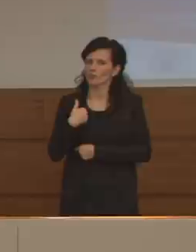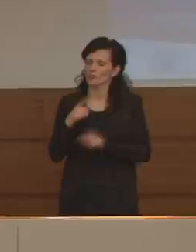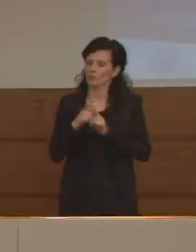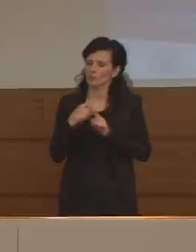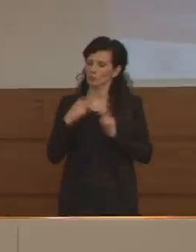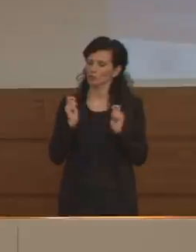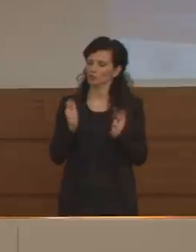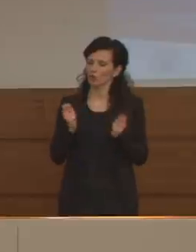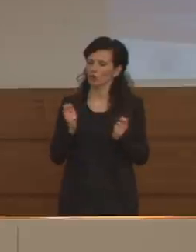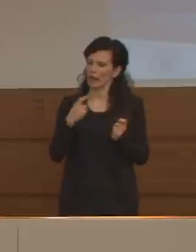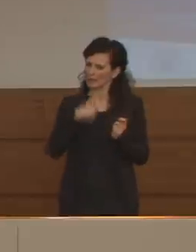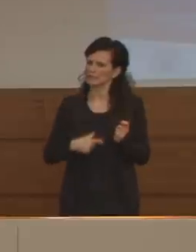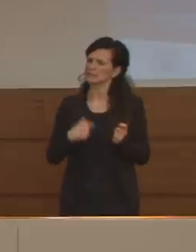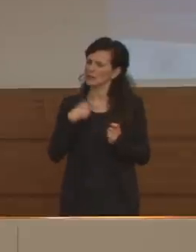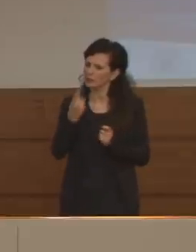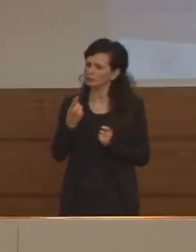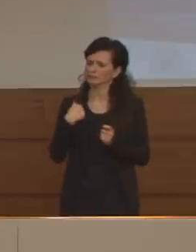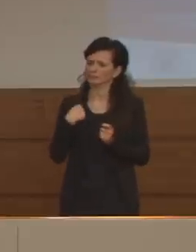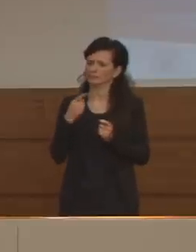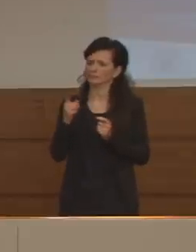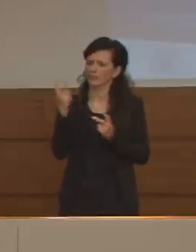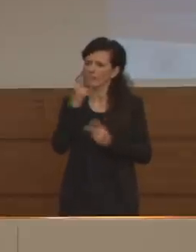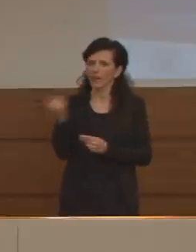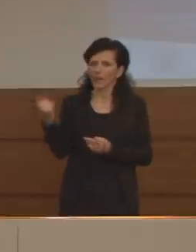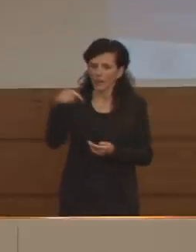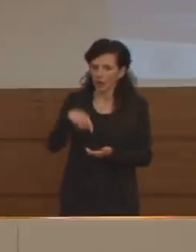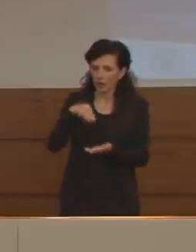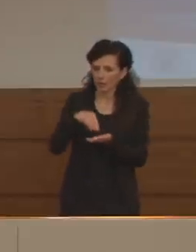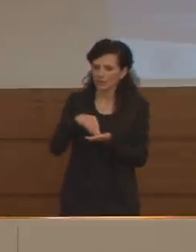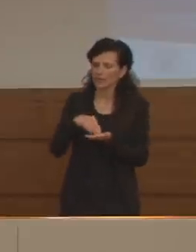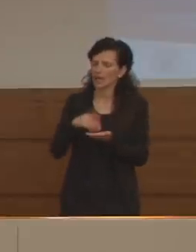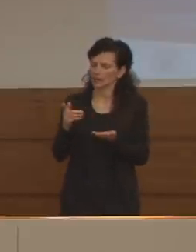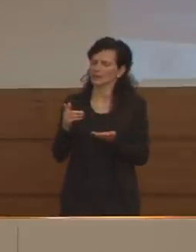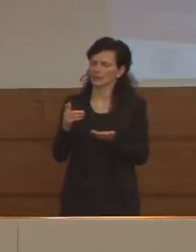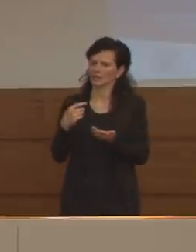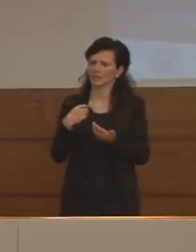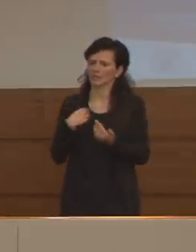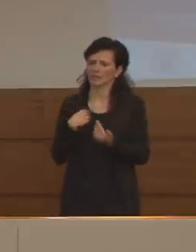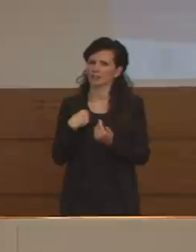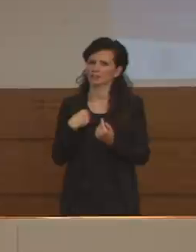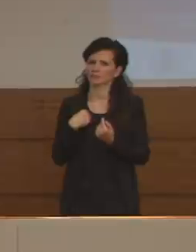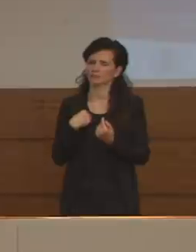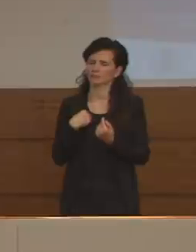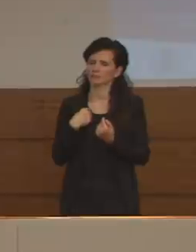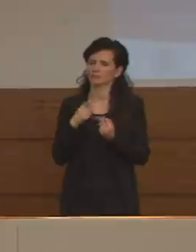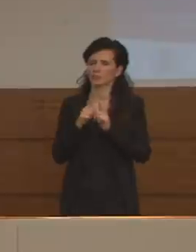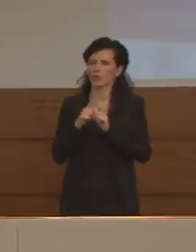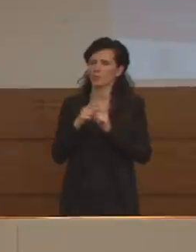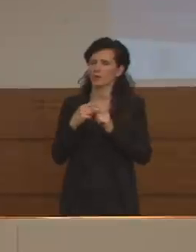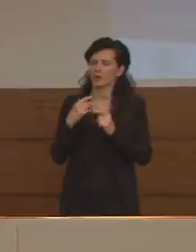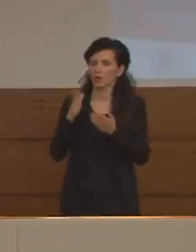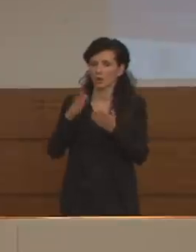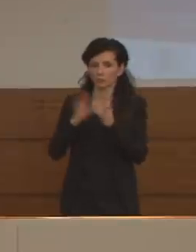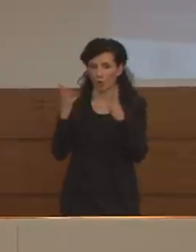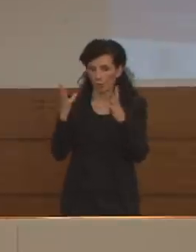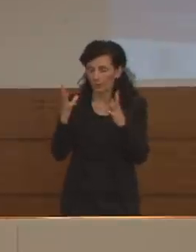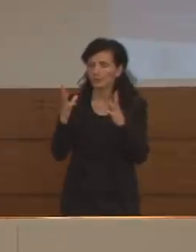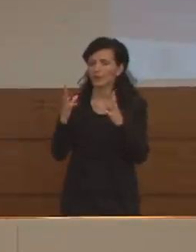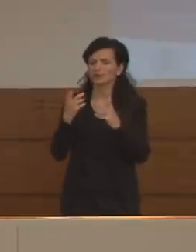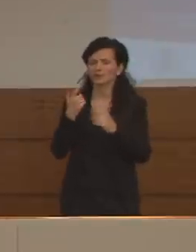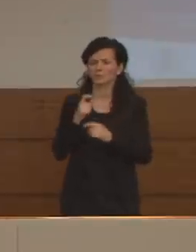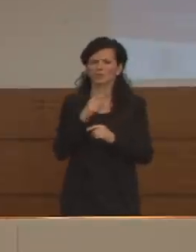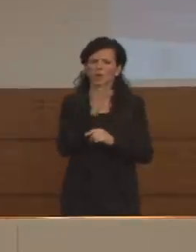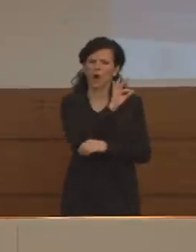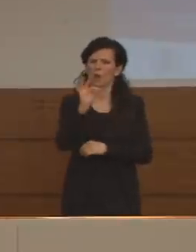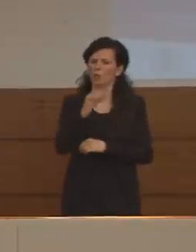giornalista e anche civile dal cittadino per la sua disponibilità rispetto alle critiche improprie di chi l'accusa di parlare troppo ma rispetto a questo mi associo